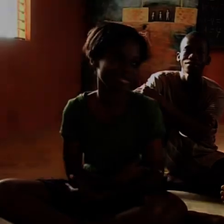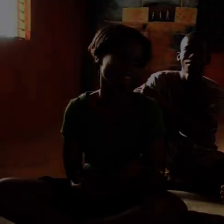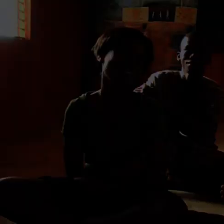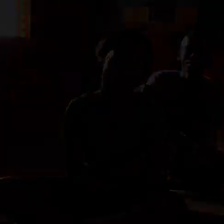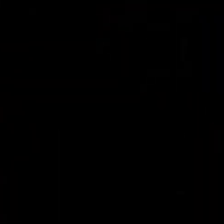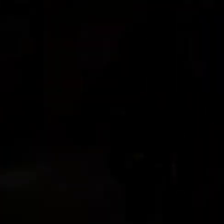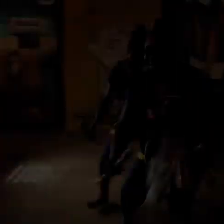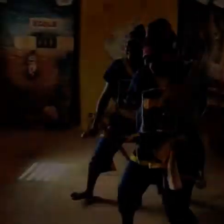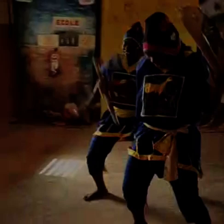aujourd'hui.